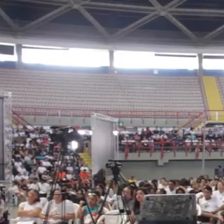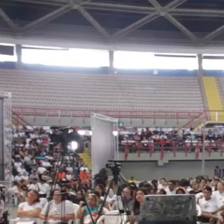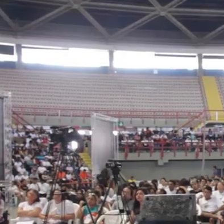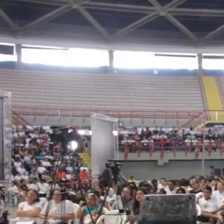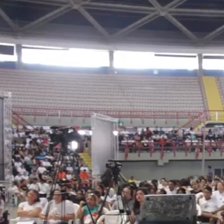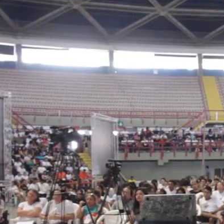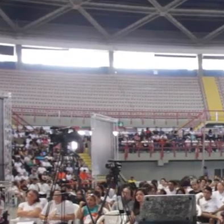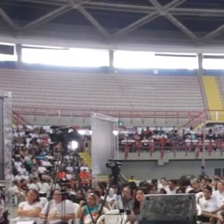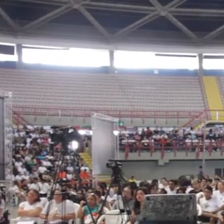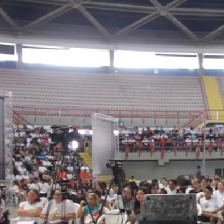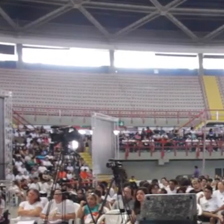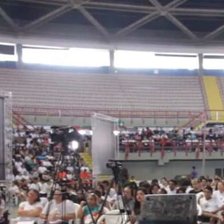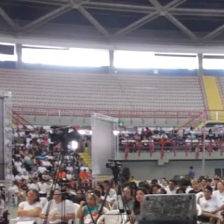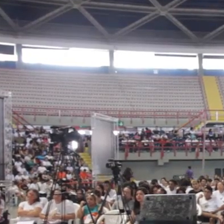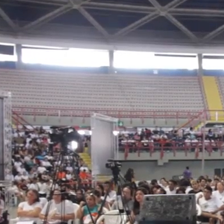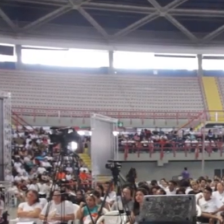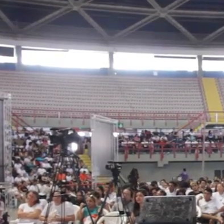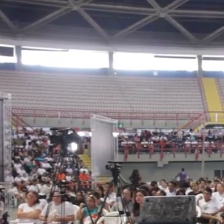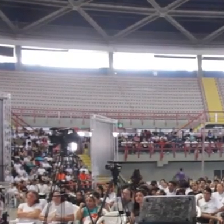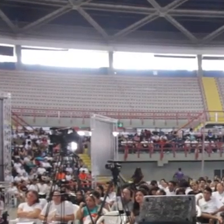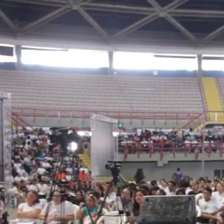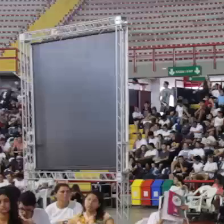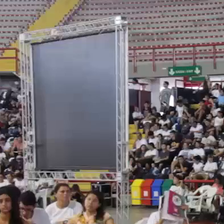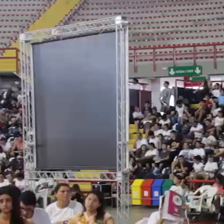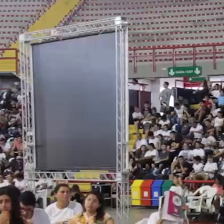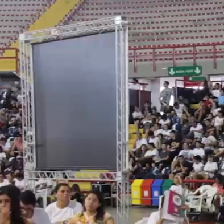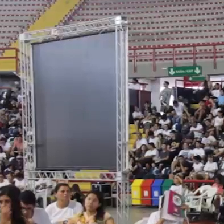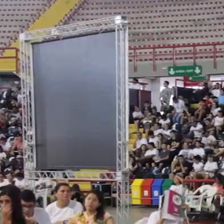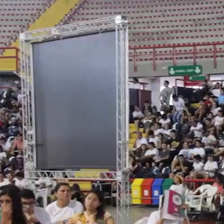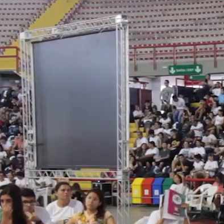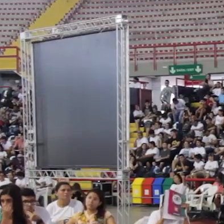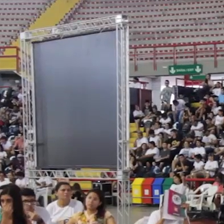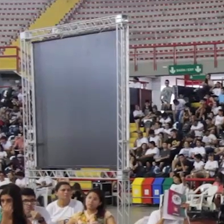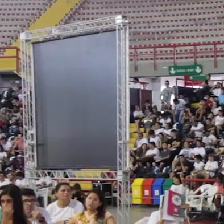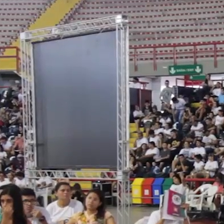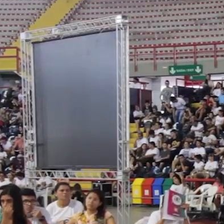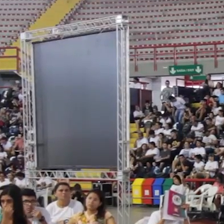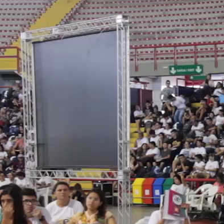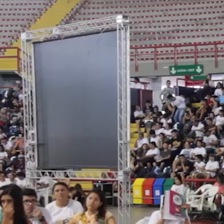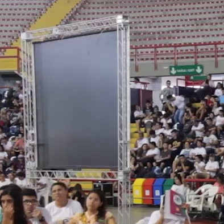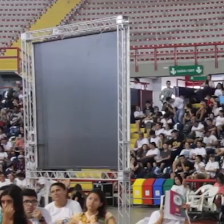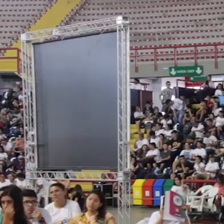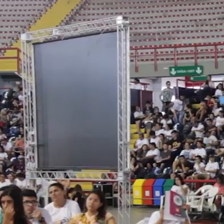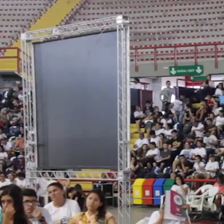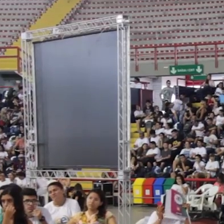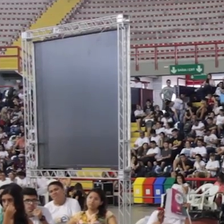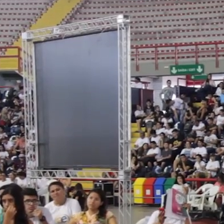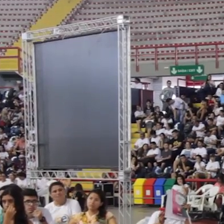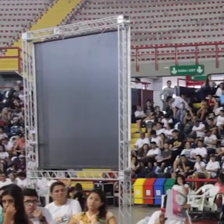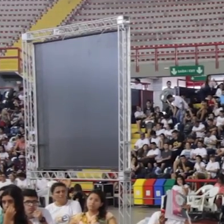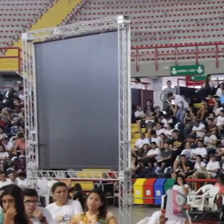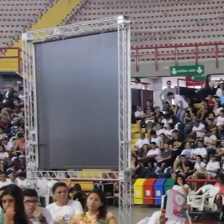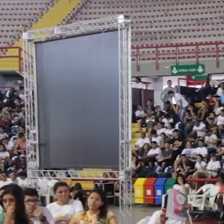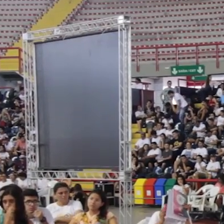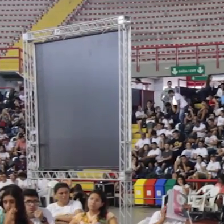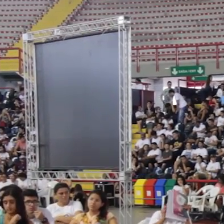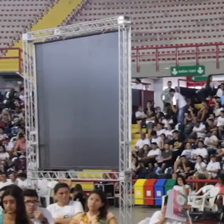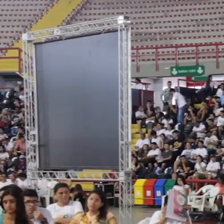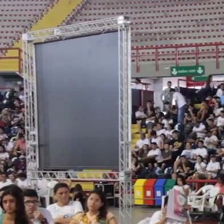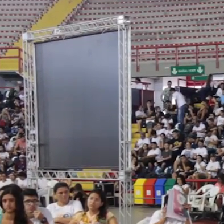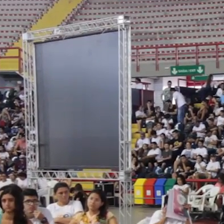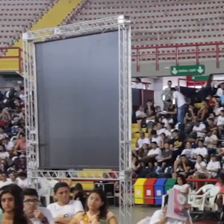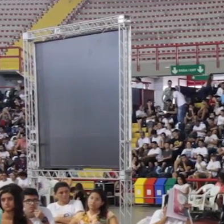detalhar, eu posso citar outros sem detalhar? Pode. Pode sim. Mas não basta citar só um,